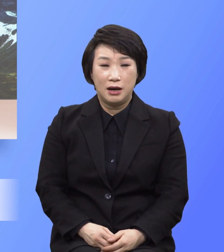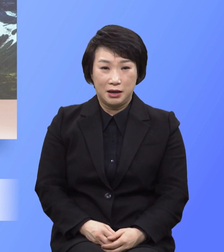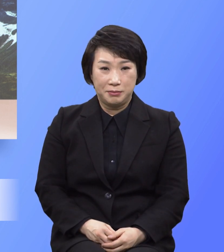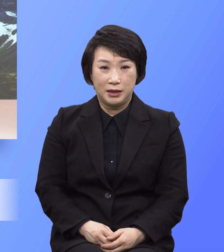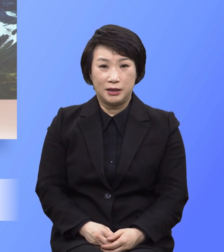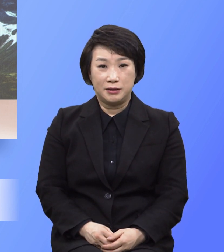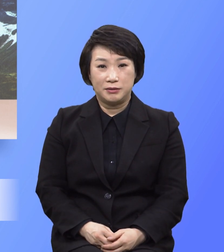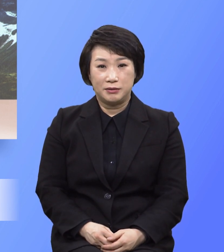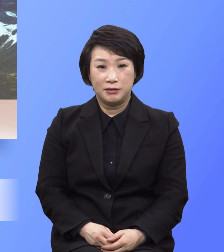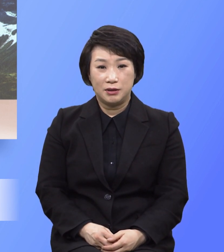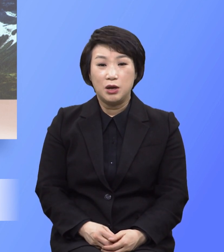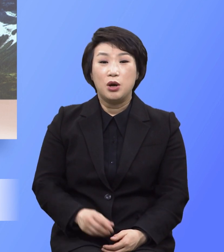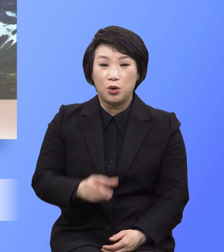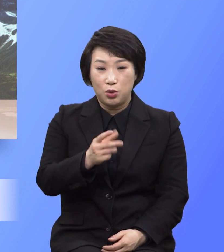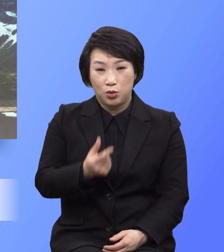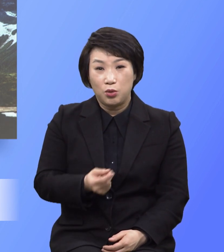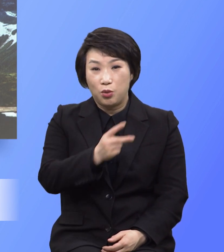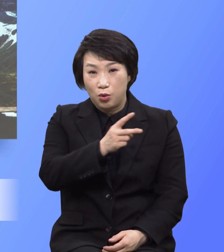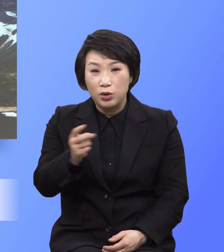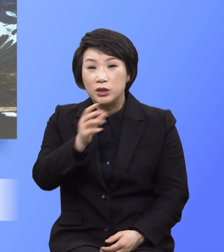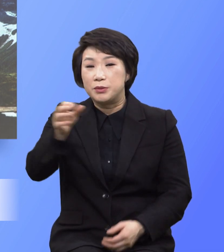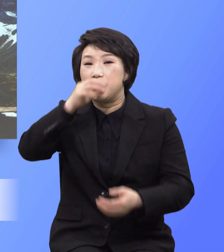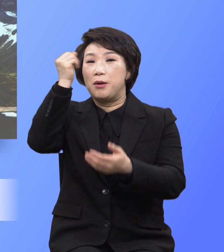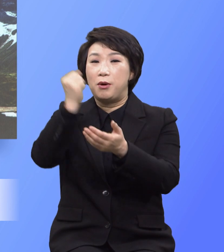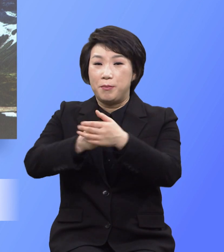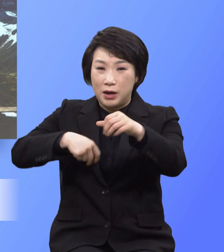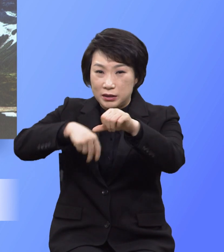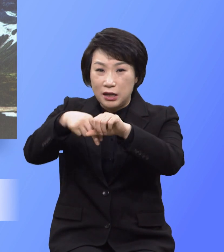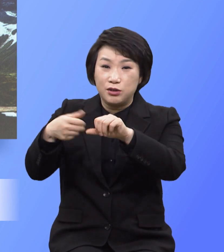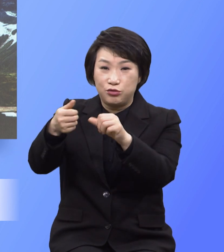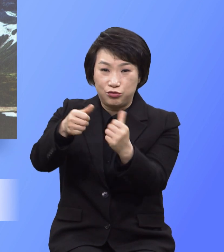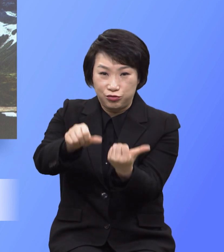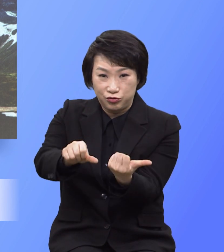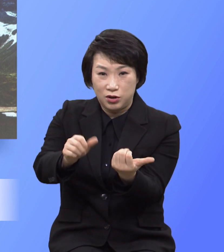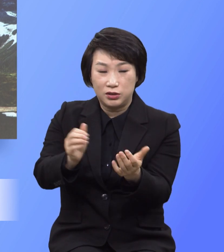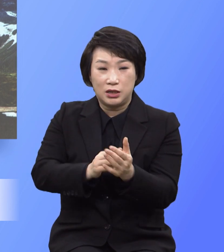죽으심이라. 곧 십자가에 죽으심이라.